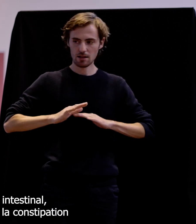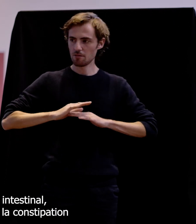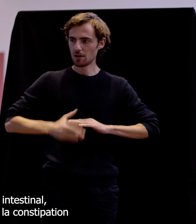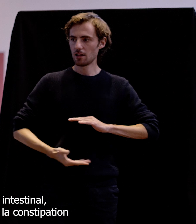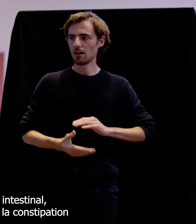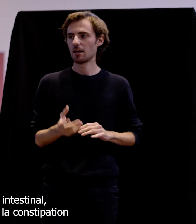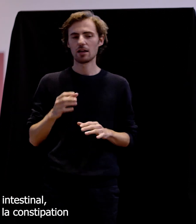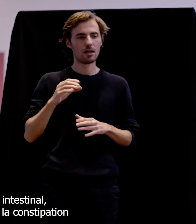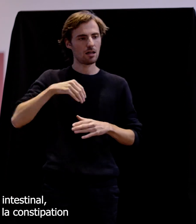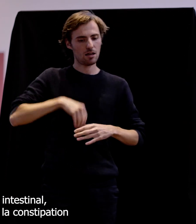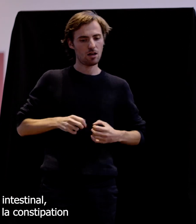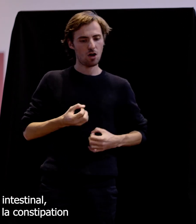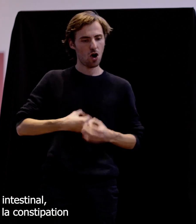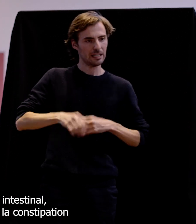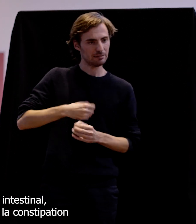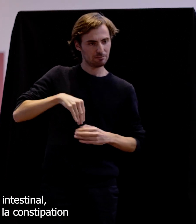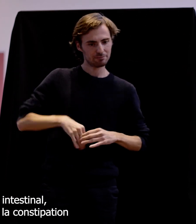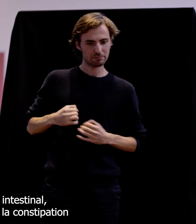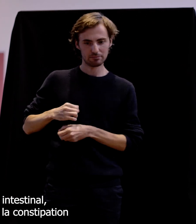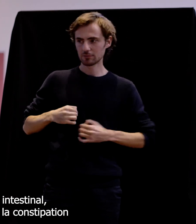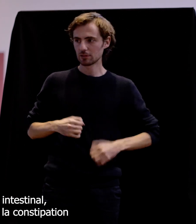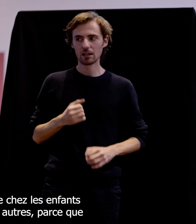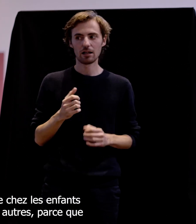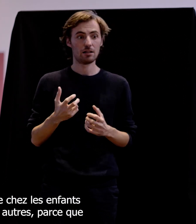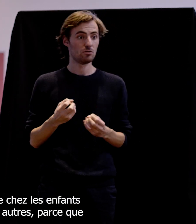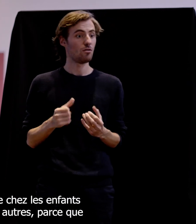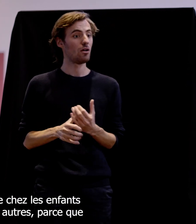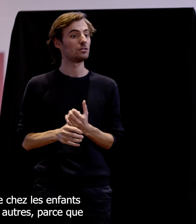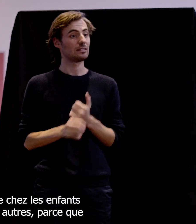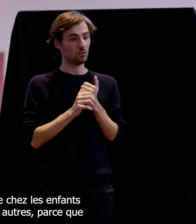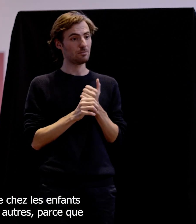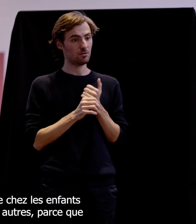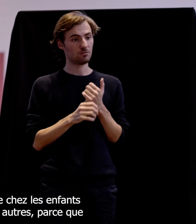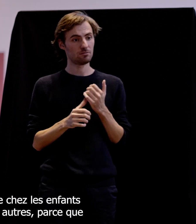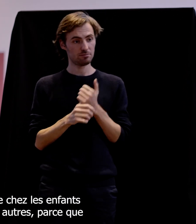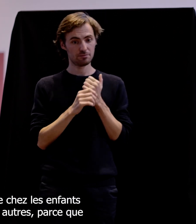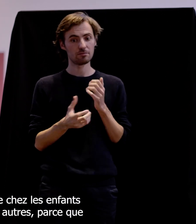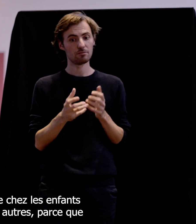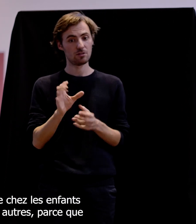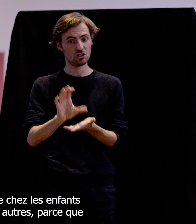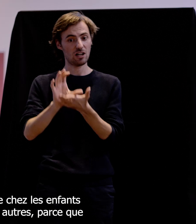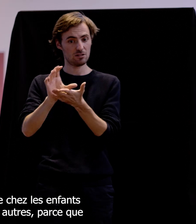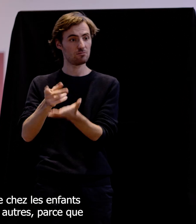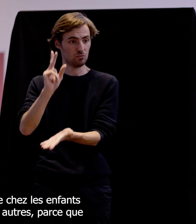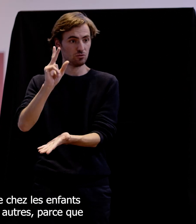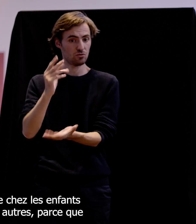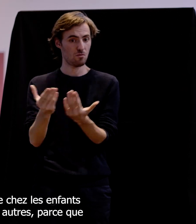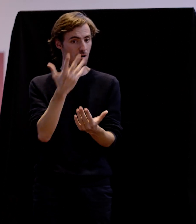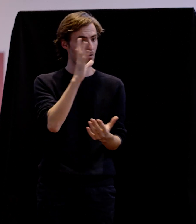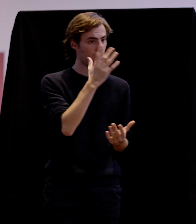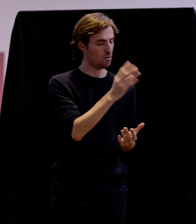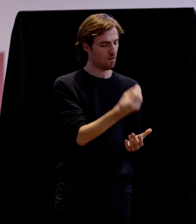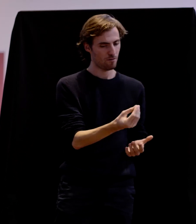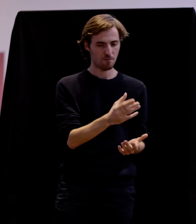microbiote intestinal, avec en particulier la constipation, qui est plus fréquente chez les enfants charges que chez les autres, parce